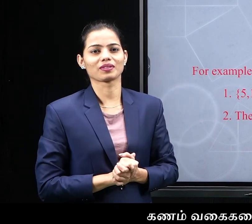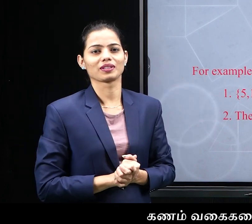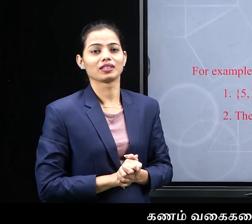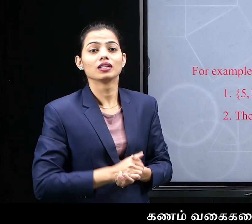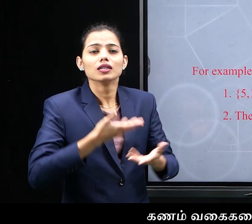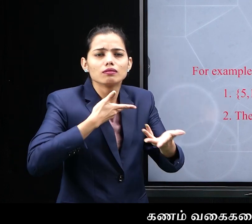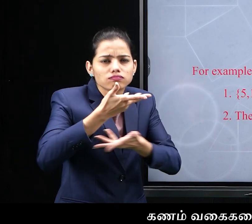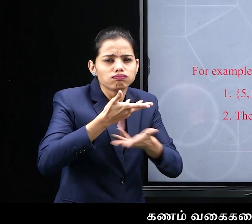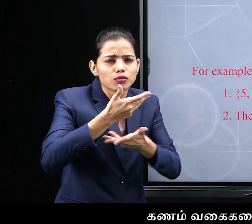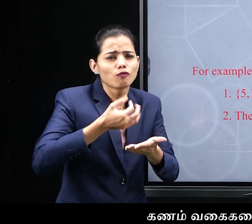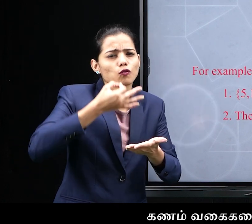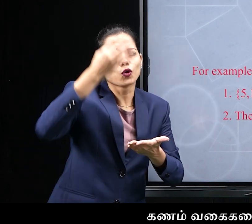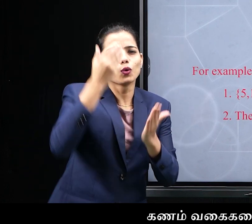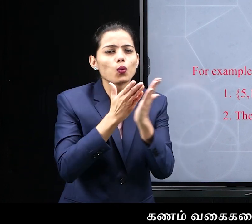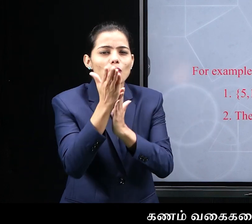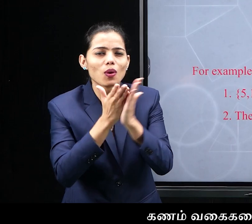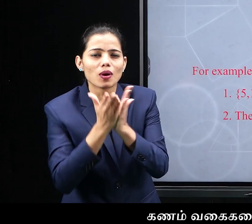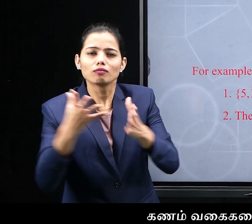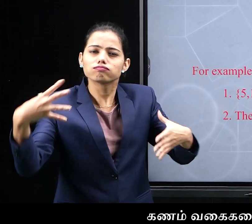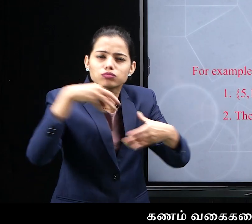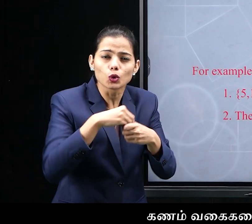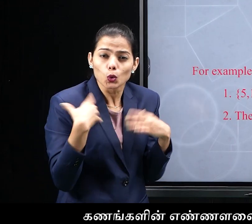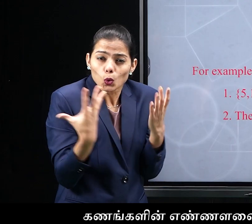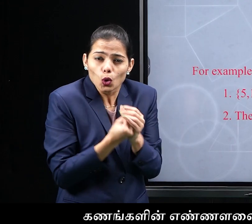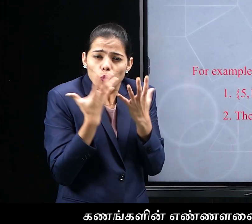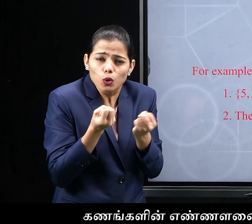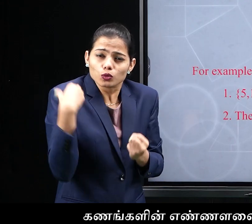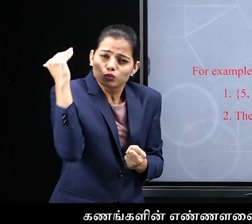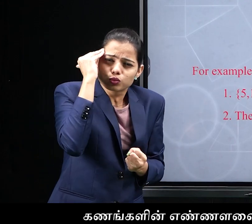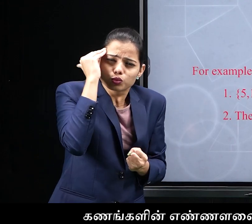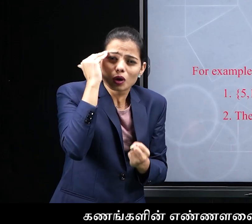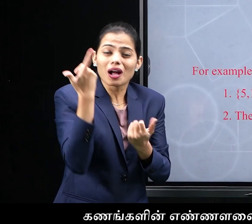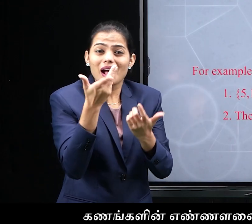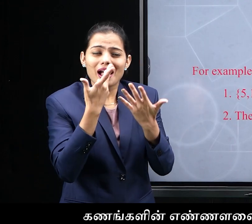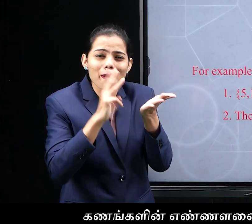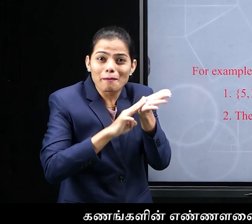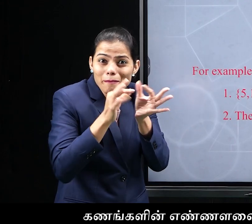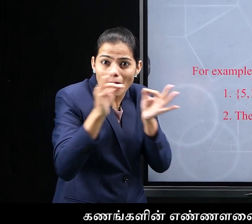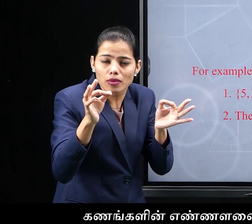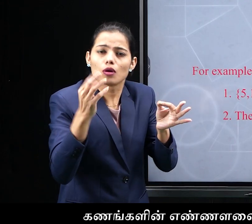கணம் வகைகளைப் பற்றி மேலும் விவாதிக்க, கணங்களின் எண்ணளவை நாம் அறிந்து கொள்ள வேண்டும்.